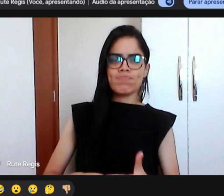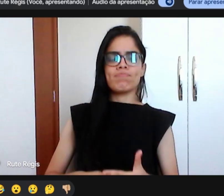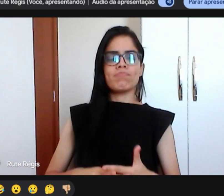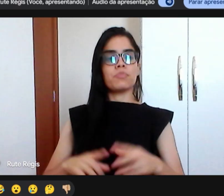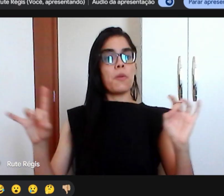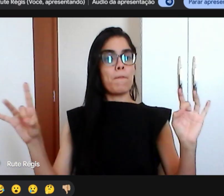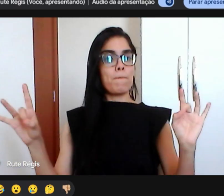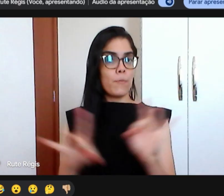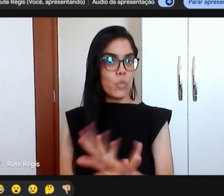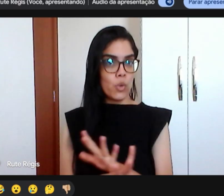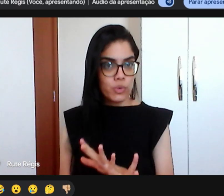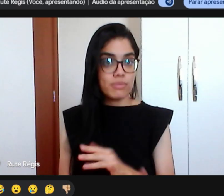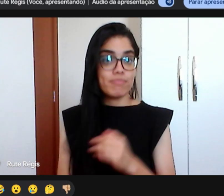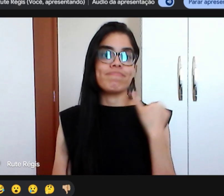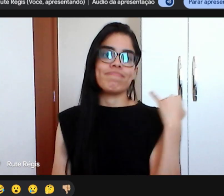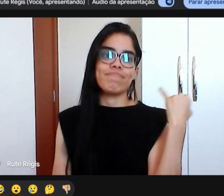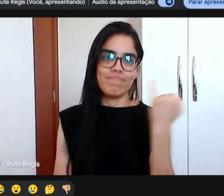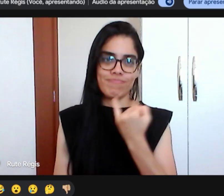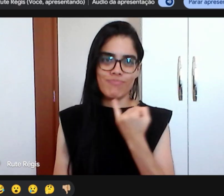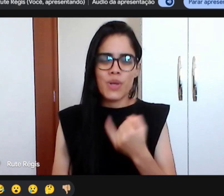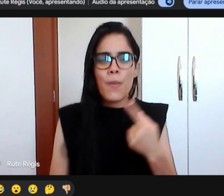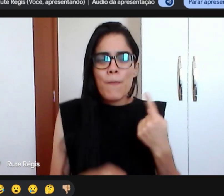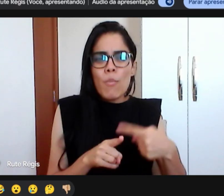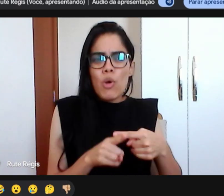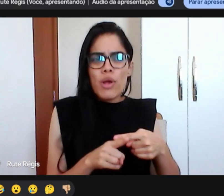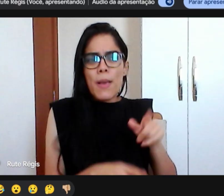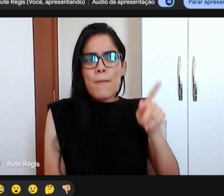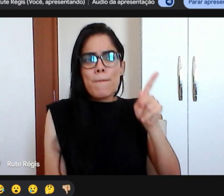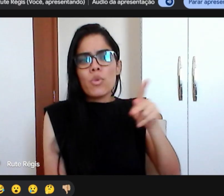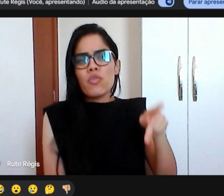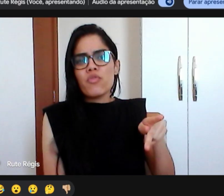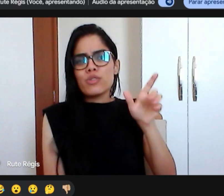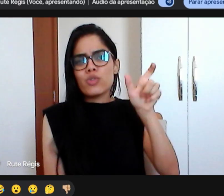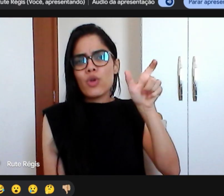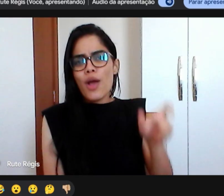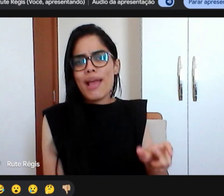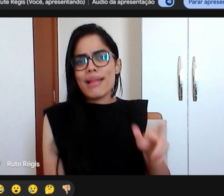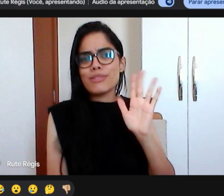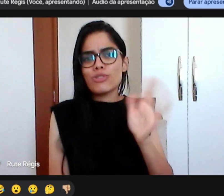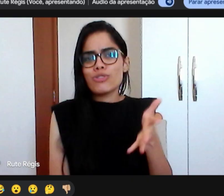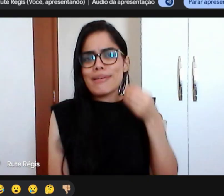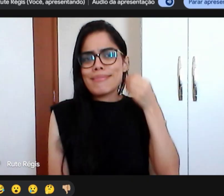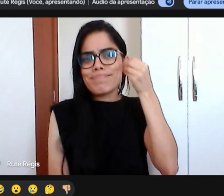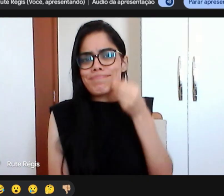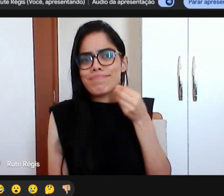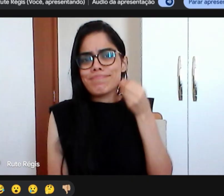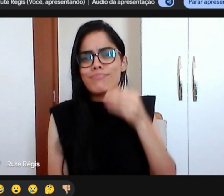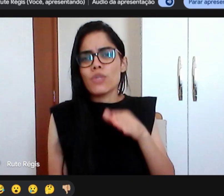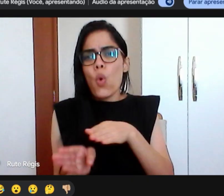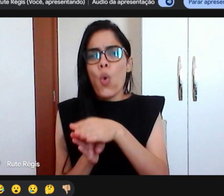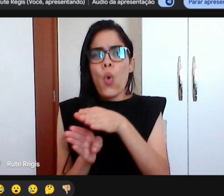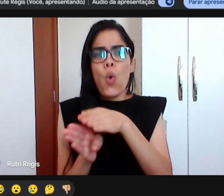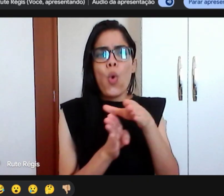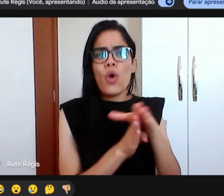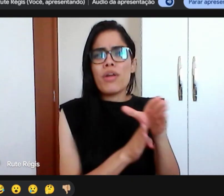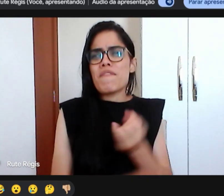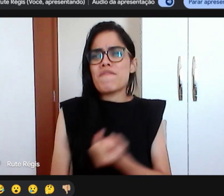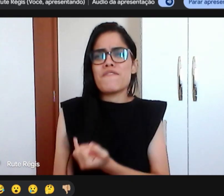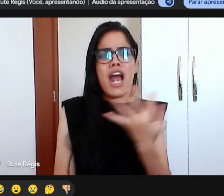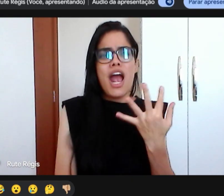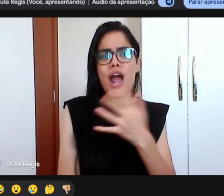seu texto. E aí você faz as correções do pré-projeto, né? Porque o professor,